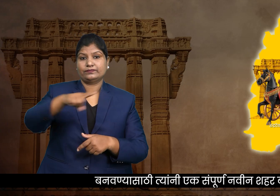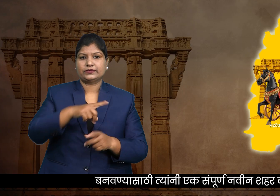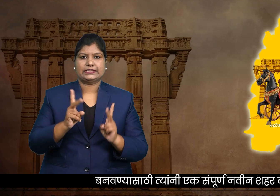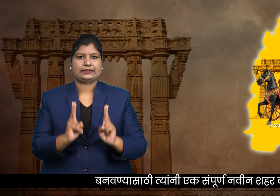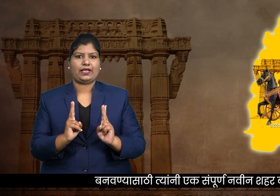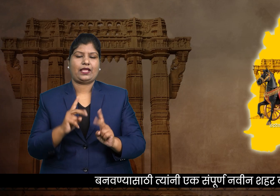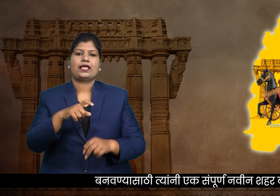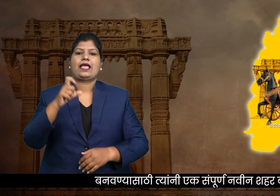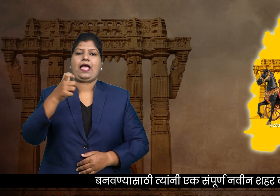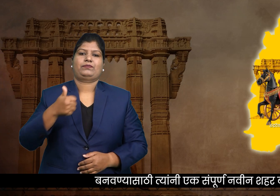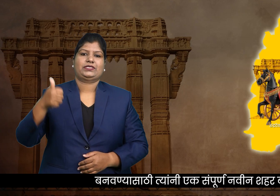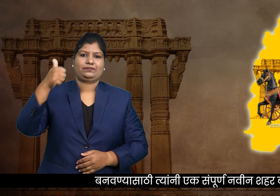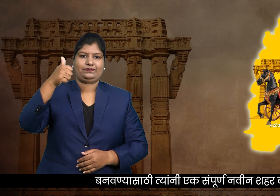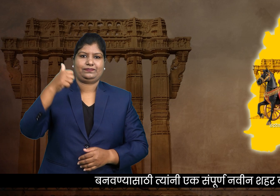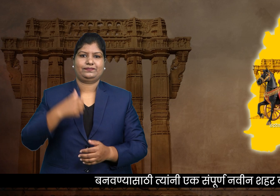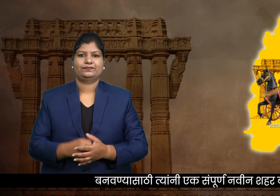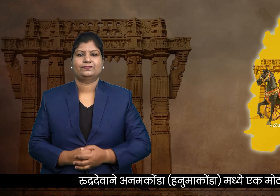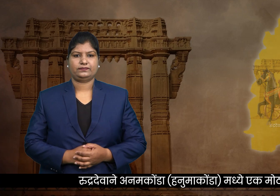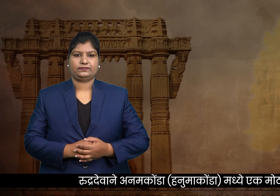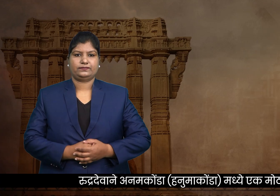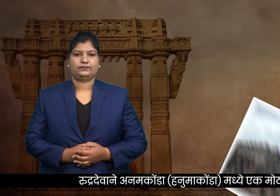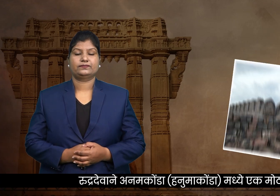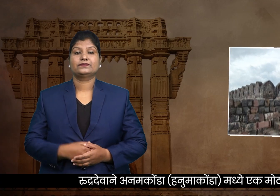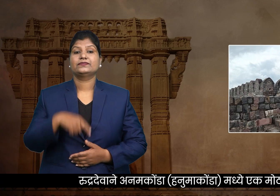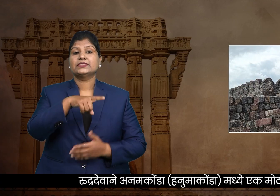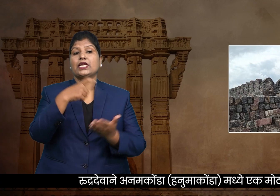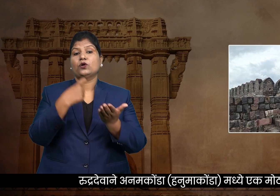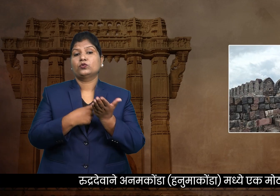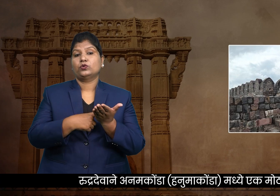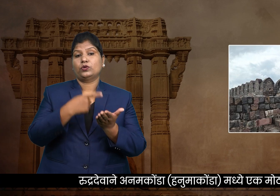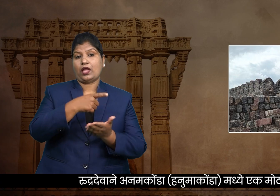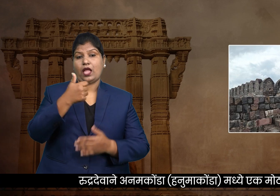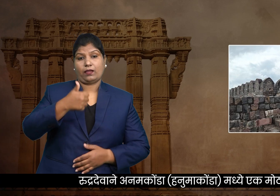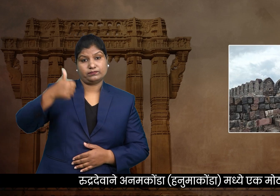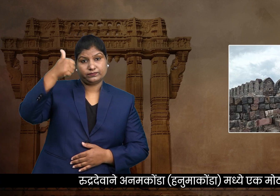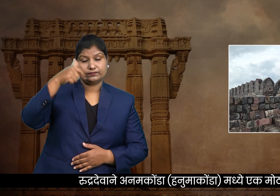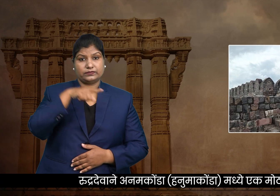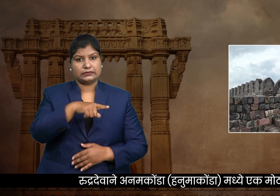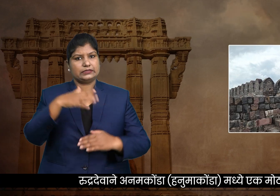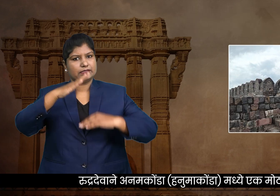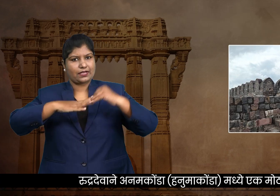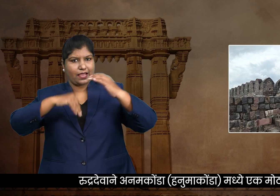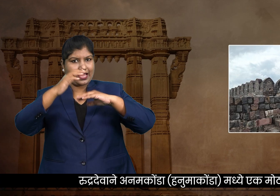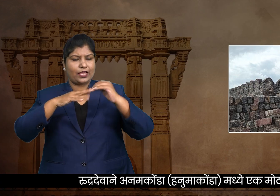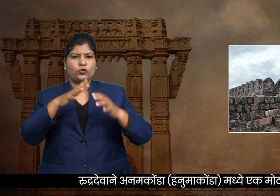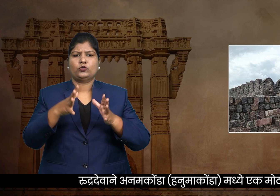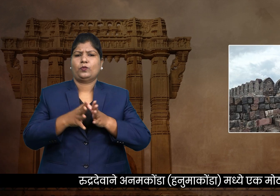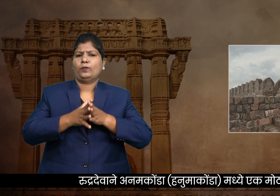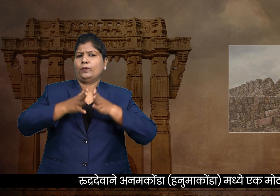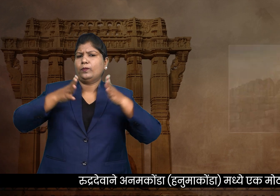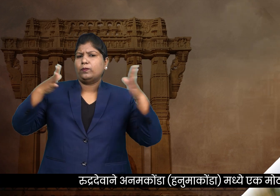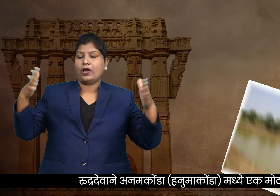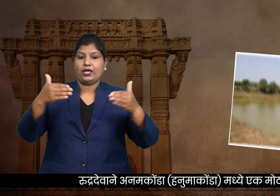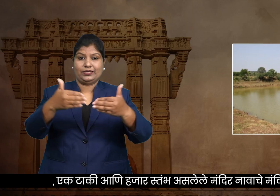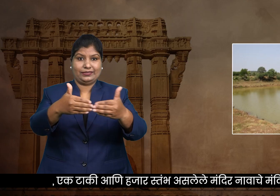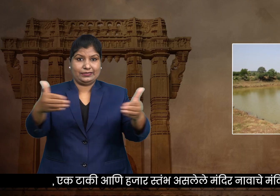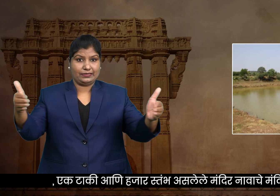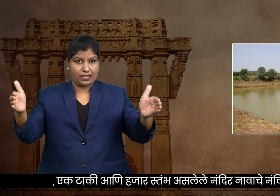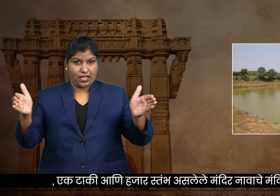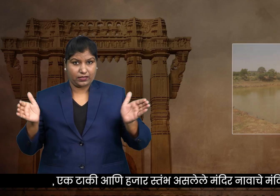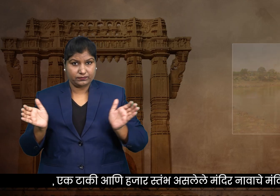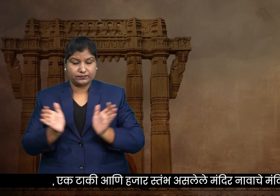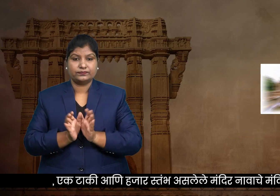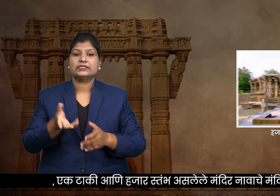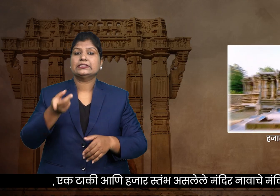एक संपूर्ण नवीन शहर बांधले. रुद्रदेवाने हनुमकोंडा मध्ये एक मोठा किल्ला, एक टाकी आणि